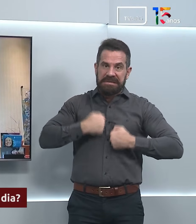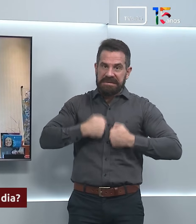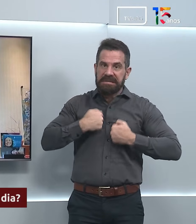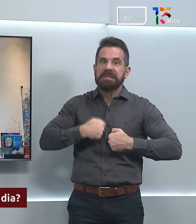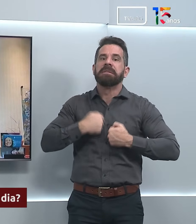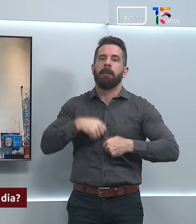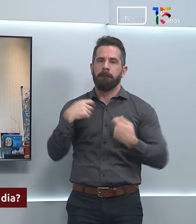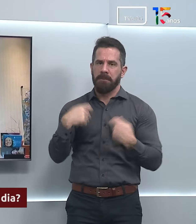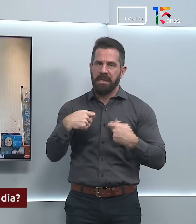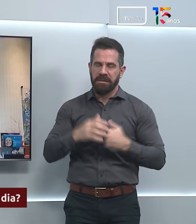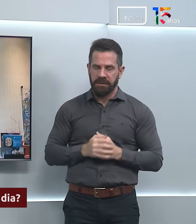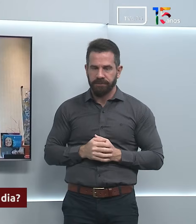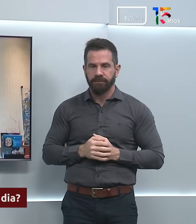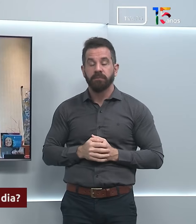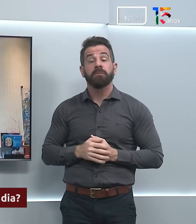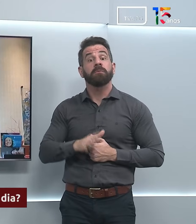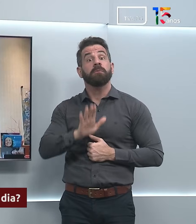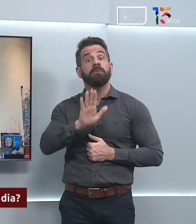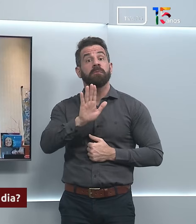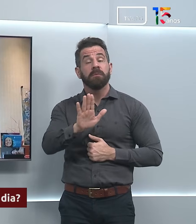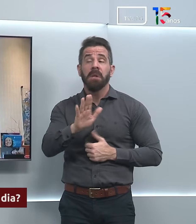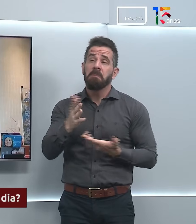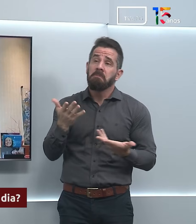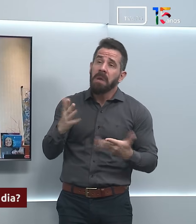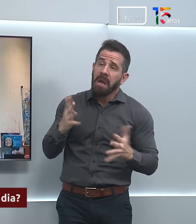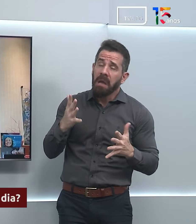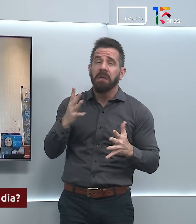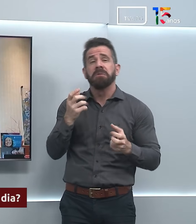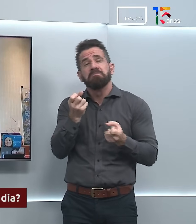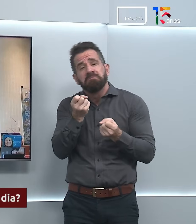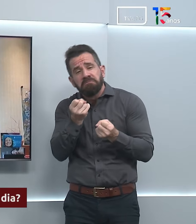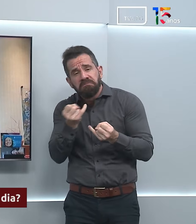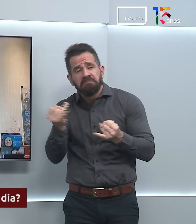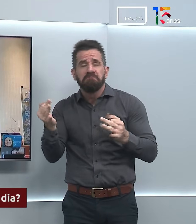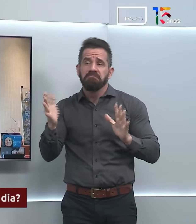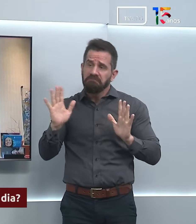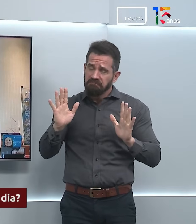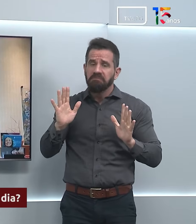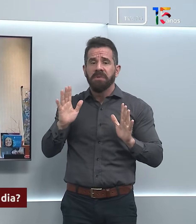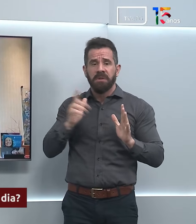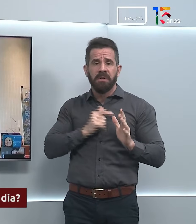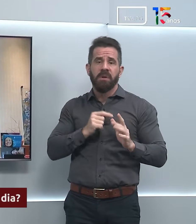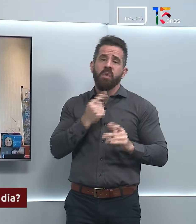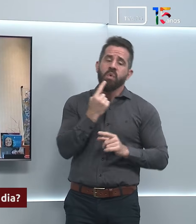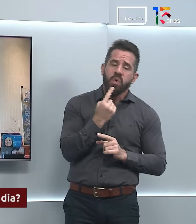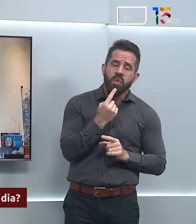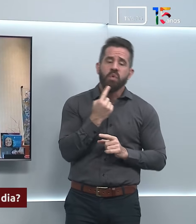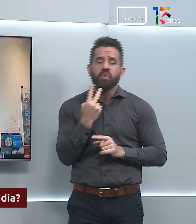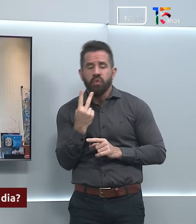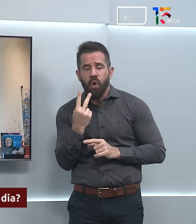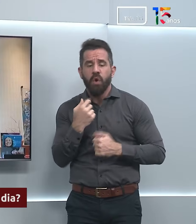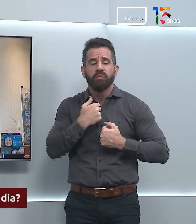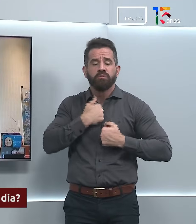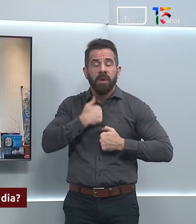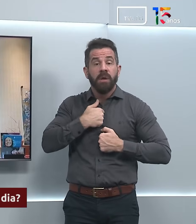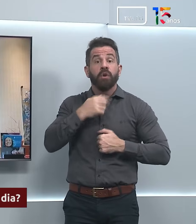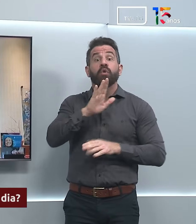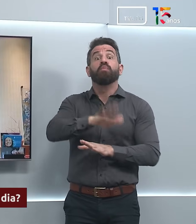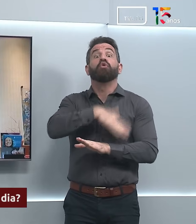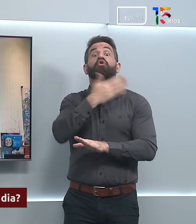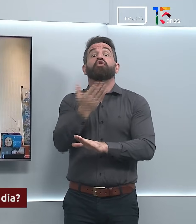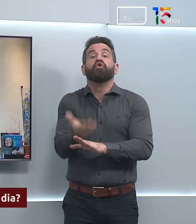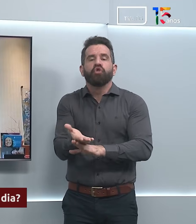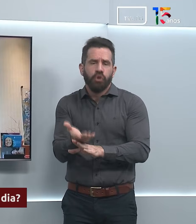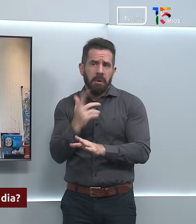né? Mas essa média, ela é uma média bem adequada, de 1 a 2 banhos por dia, que vai atender a maioria